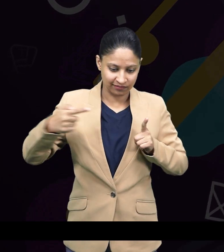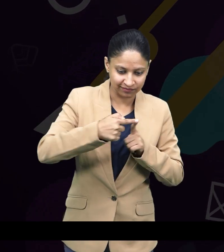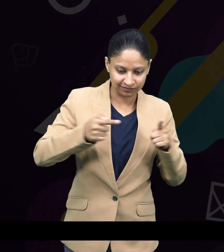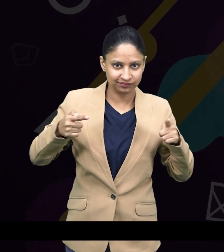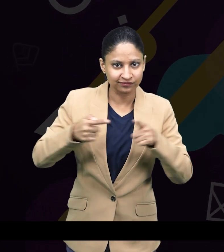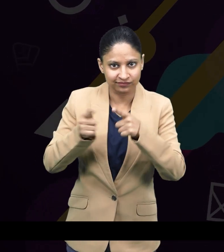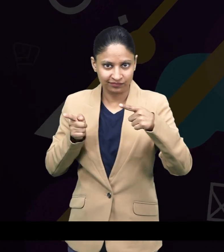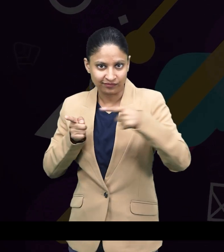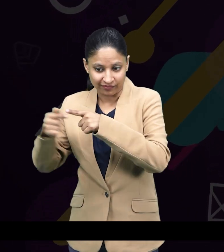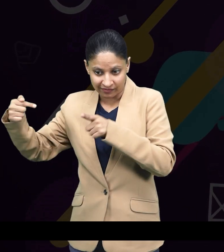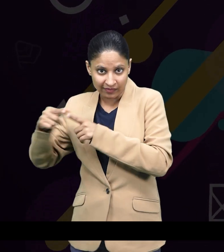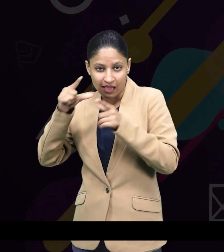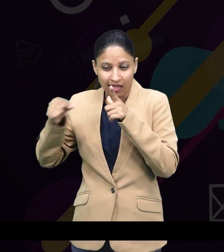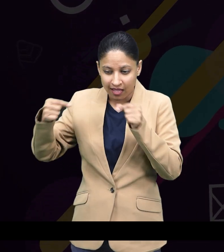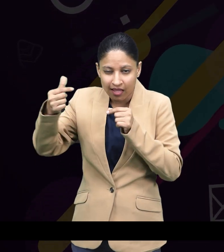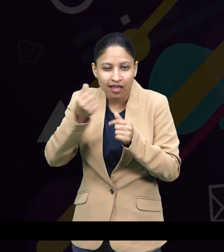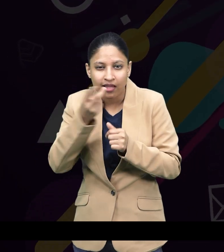8 कोने या शीर्ष।